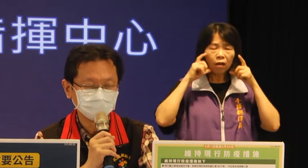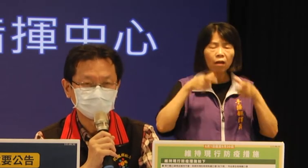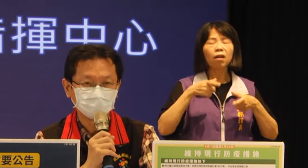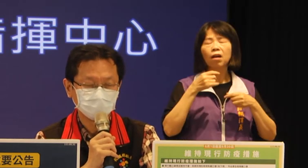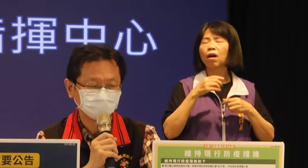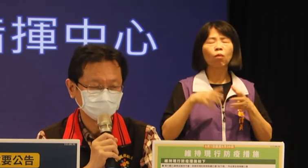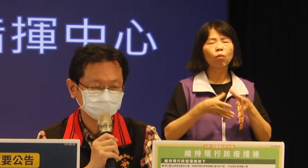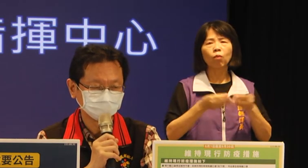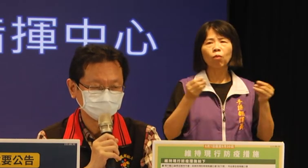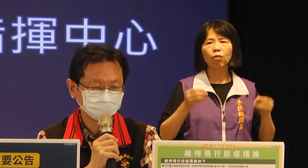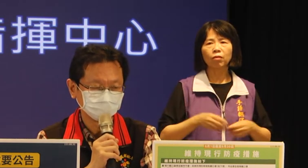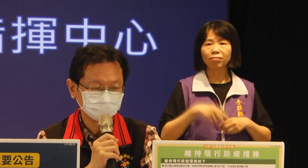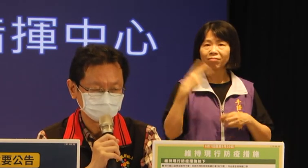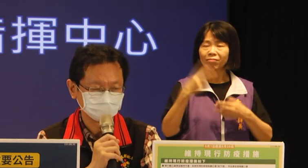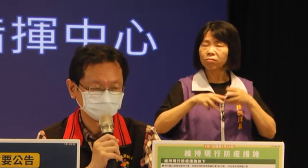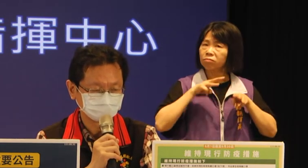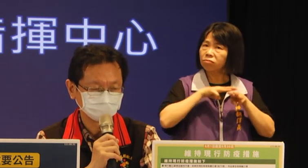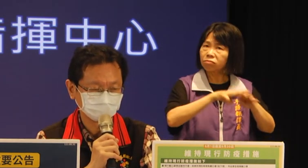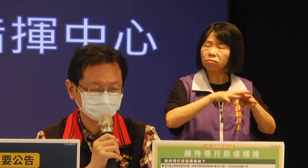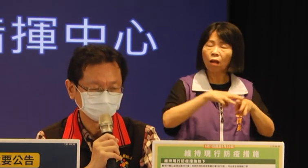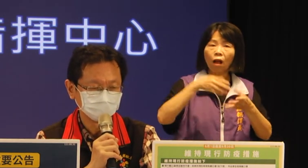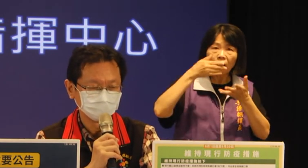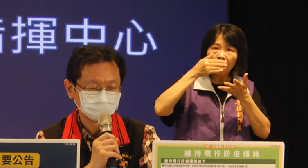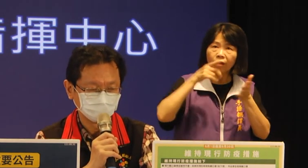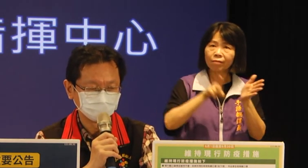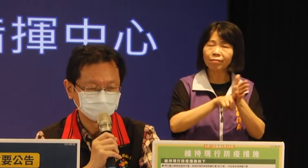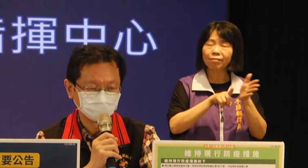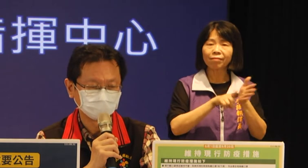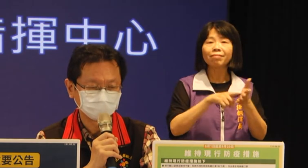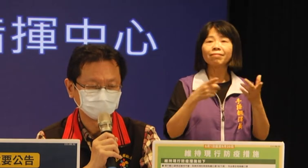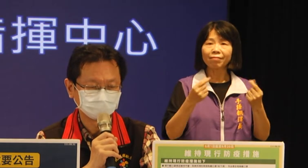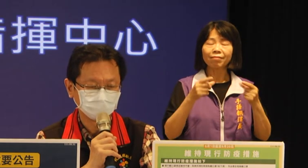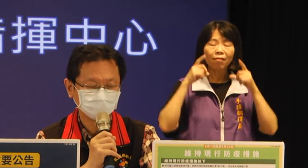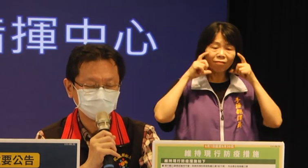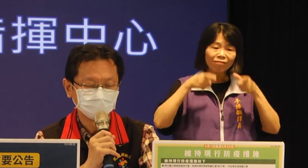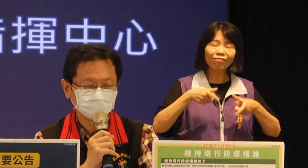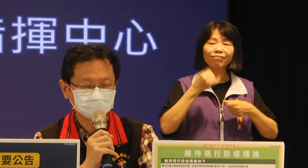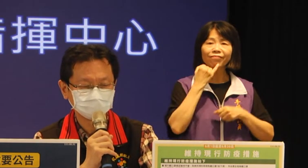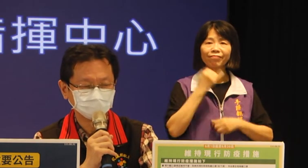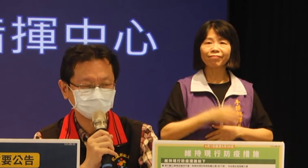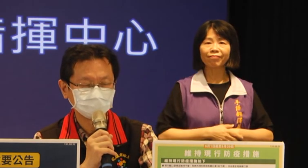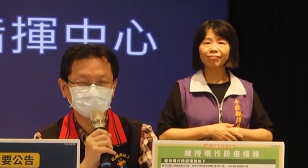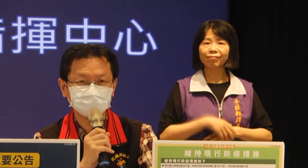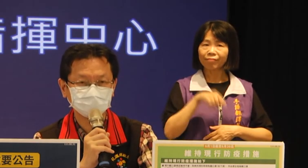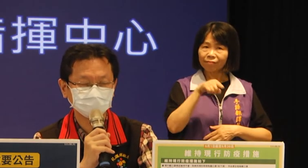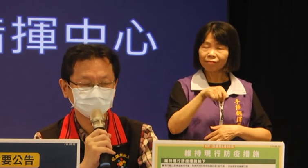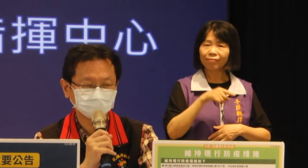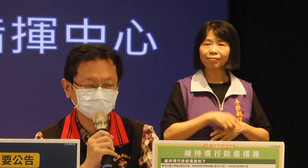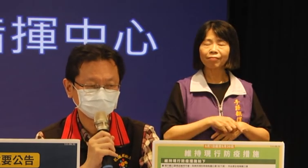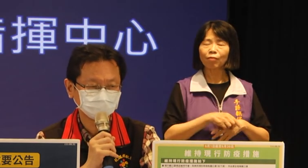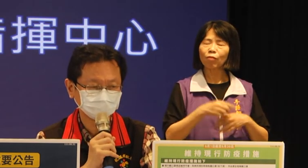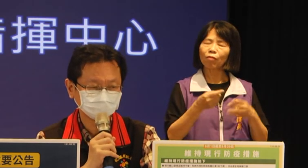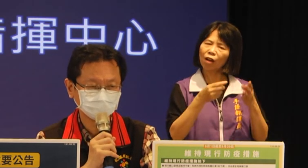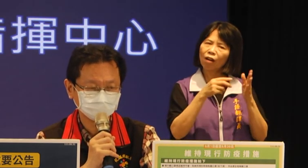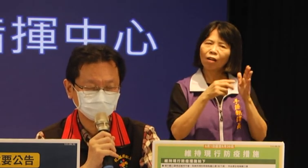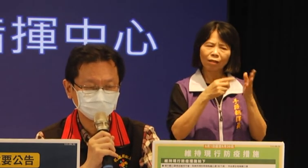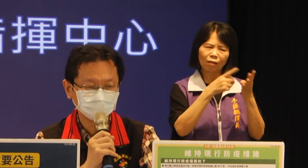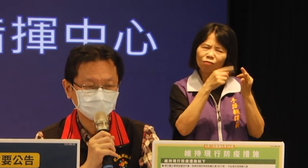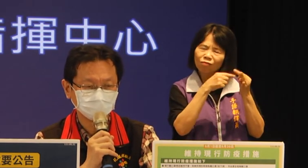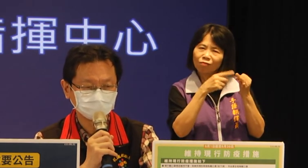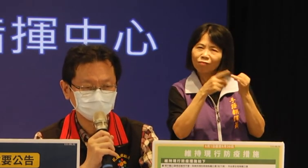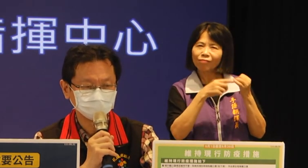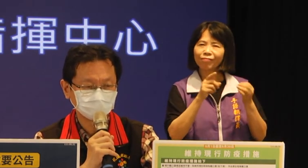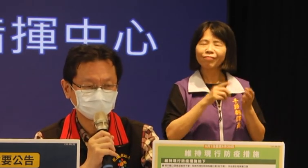罩那还有外出饮食有需要的时候也免戴口罩那这是我们大概几个重要特殊的地